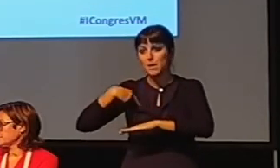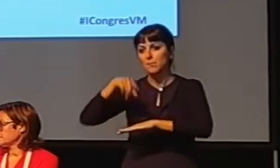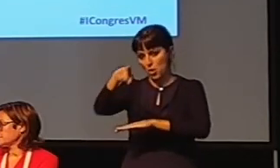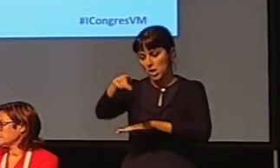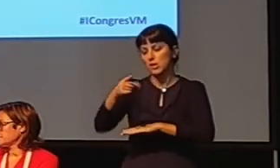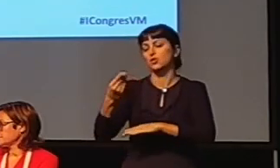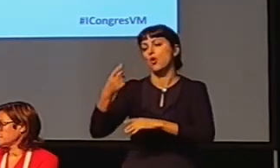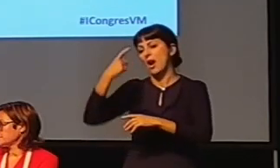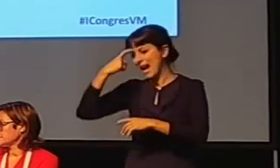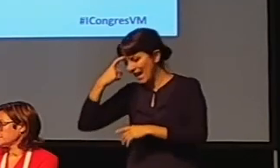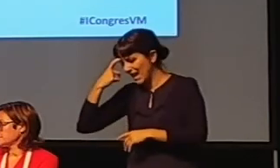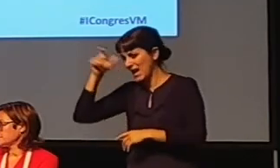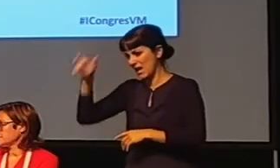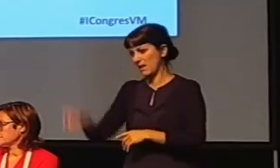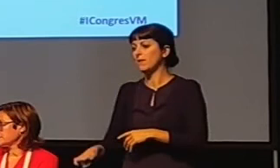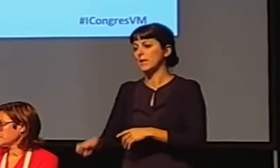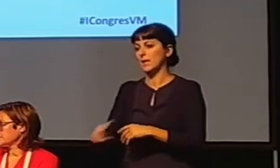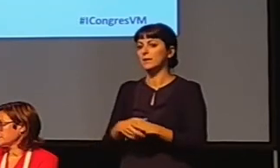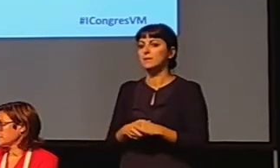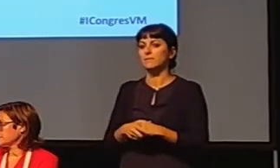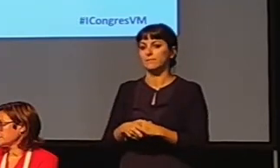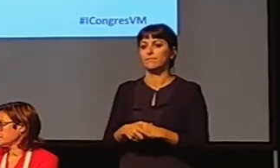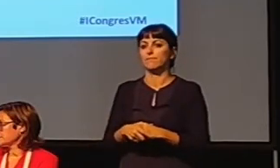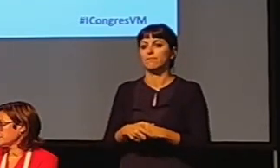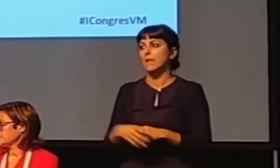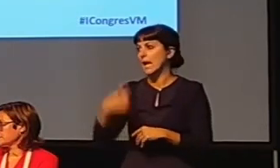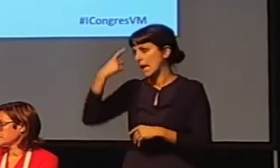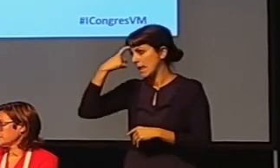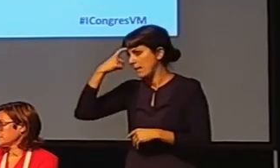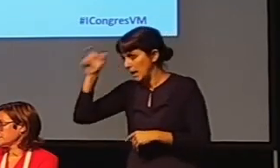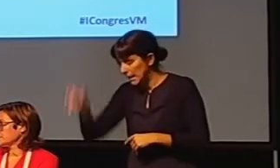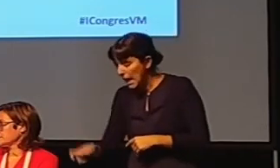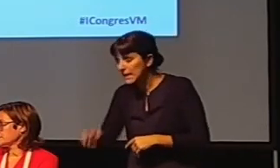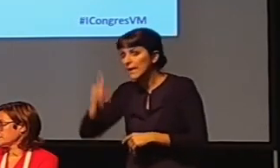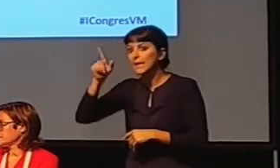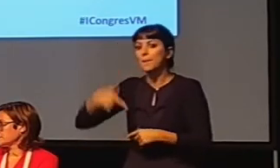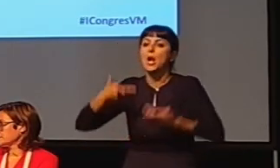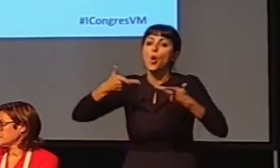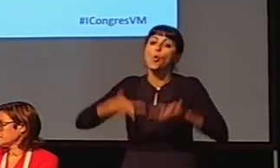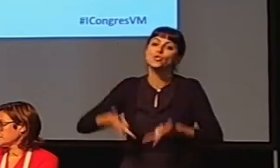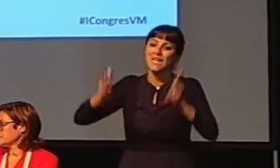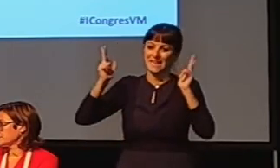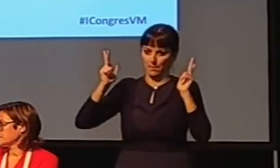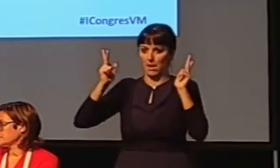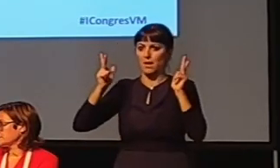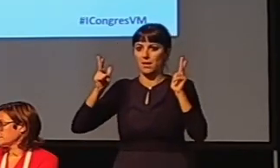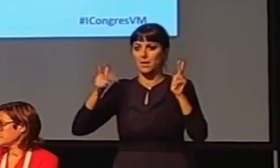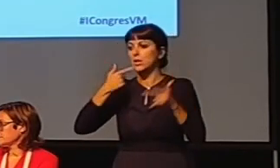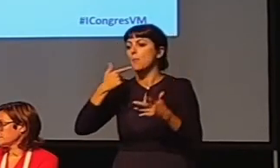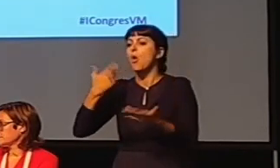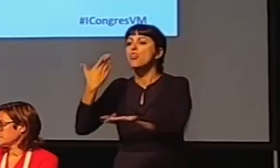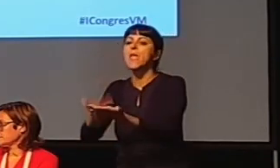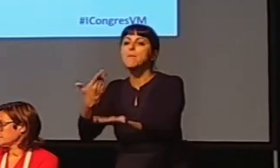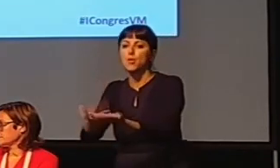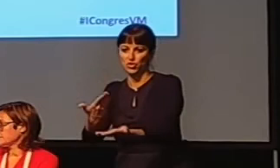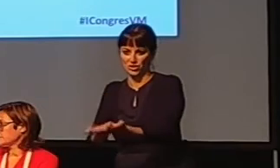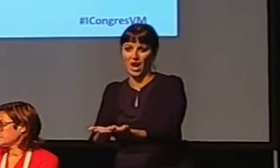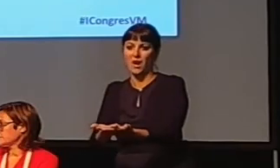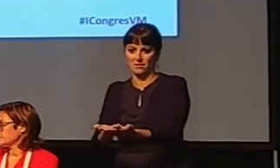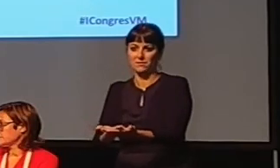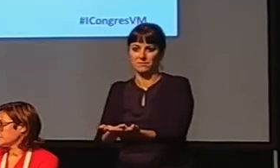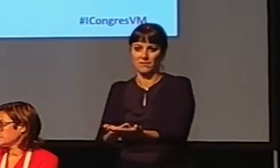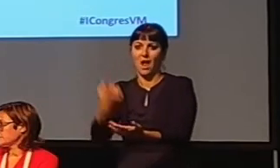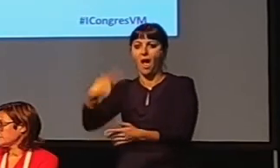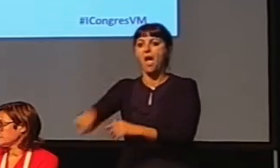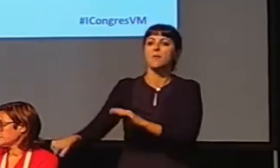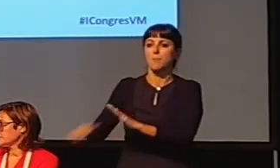quan hablamos de consentimiento, el tema de credibilitat té molt a veure amb el tema del consentiment. ¿Vale? O sigui, és com que tu tens que demostrar que sabeu que, a més, que tot el